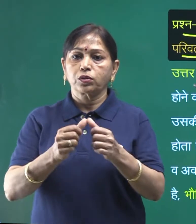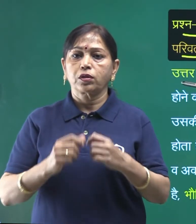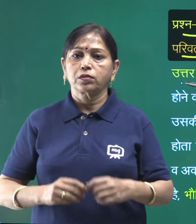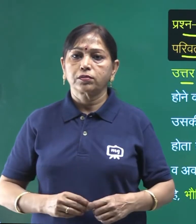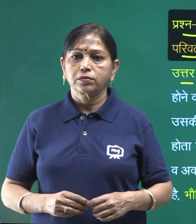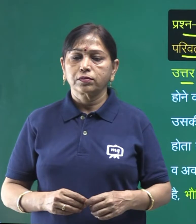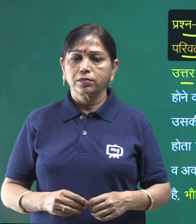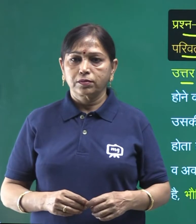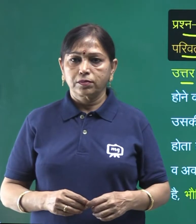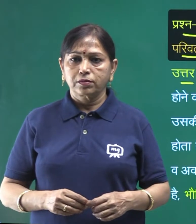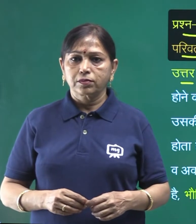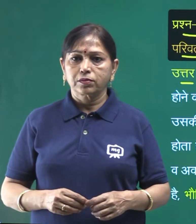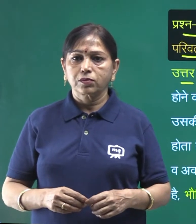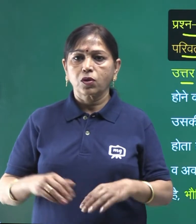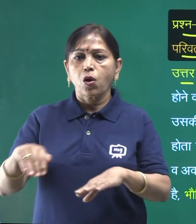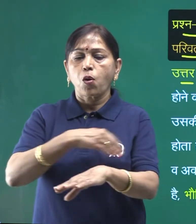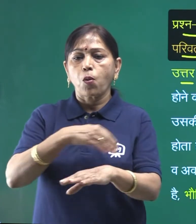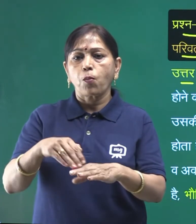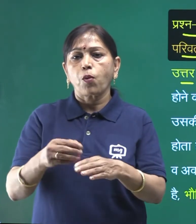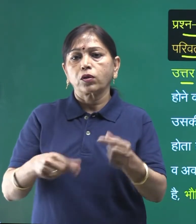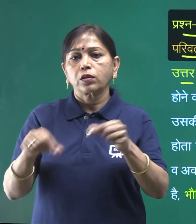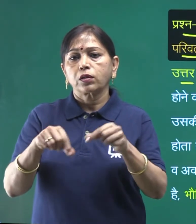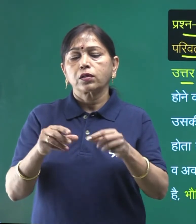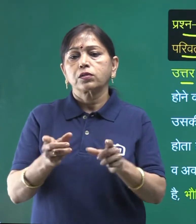उत्तर भौतिक परिवर्तन